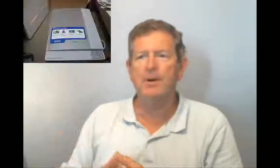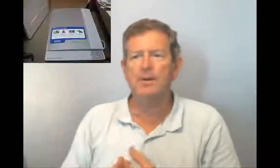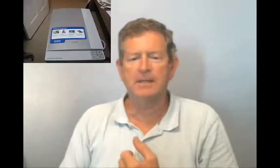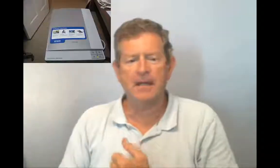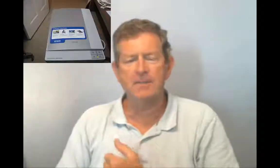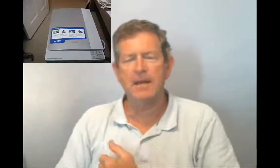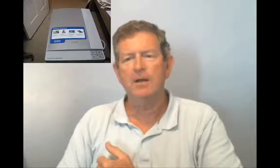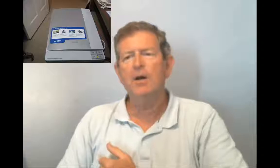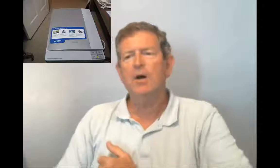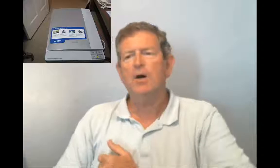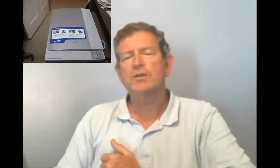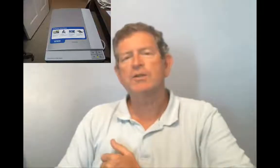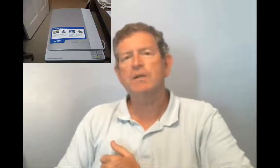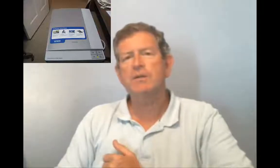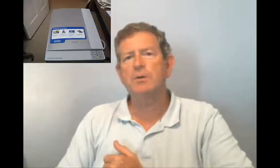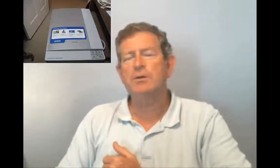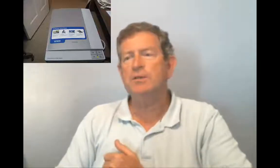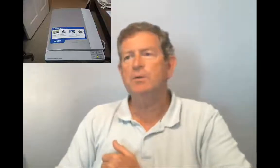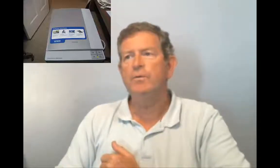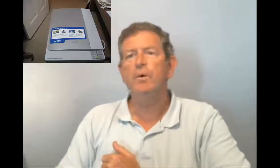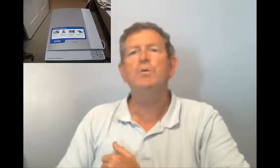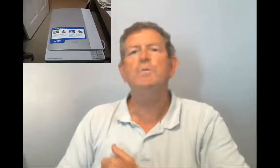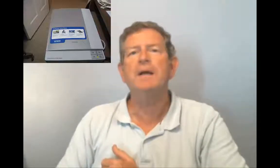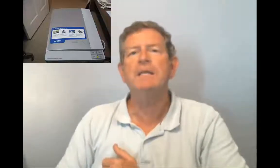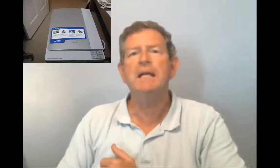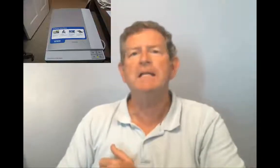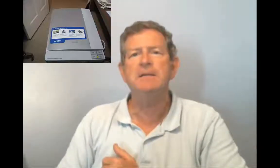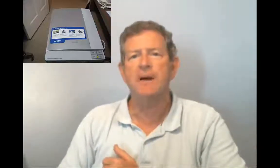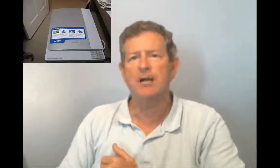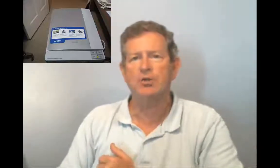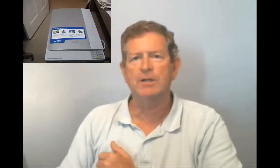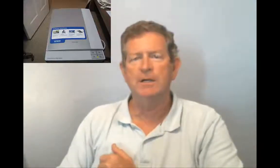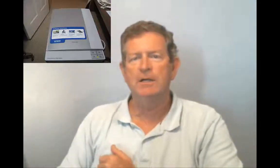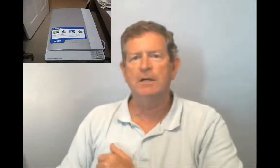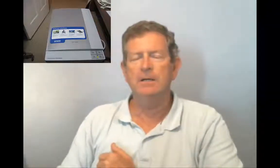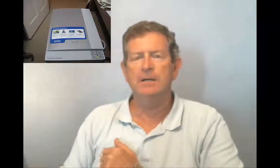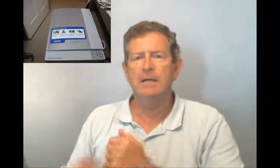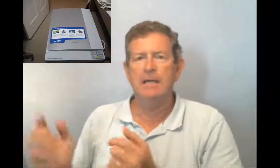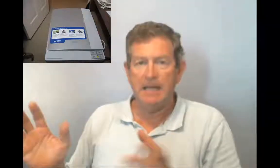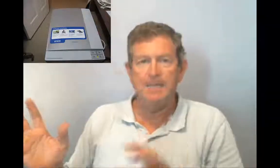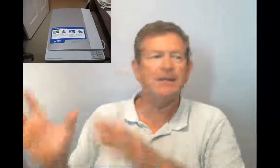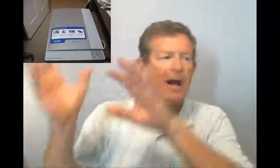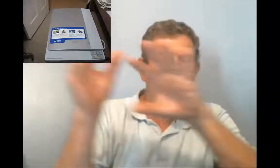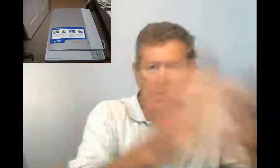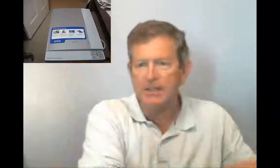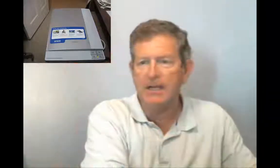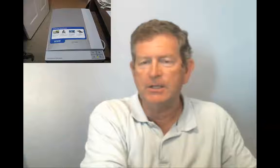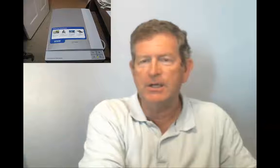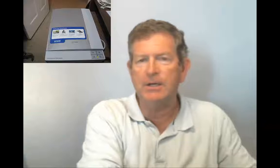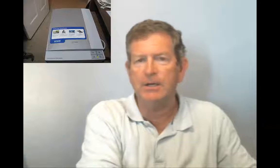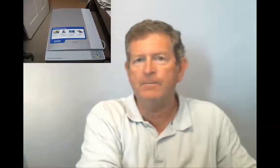L'imprimante, très bien. Ensuite, si nous voulons numériser les images et les mettre à l'ordinateur, il